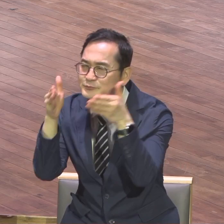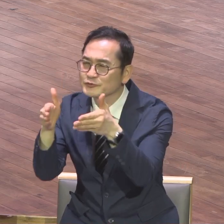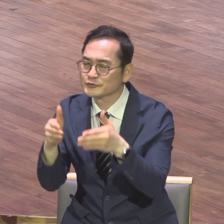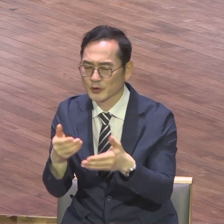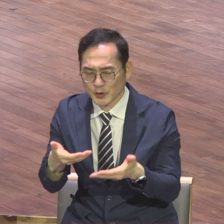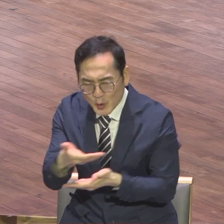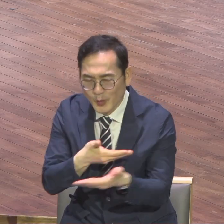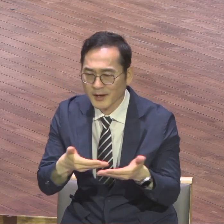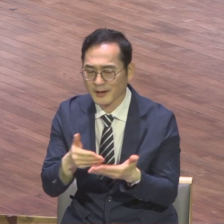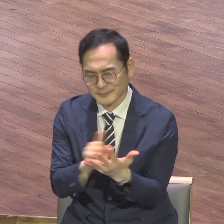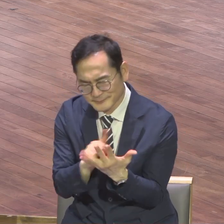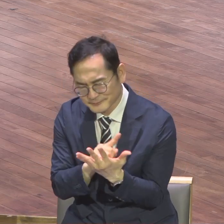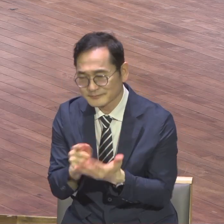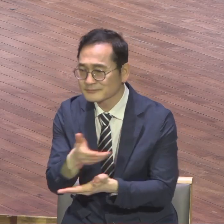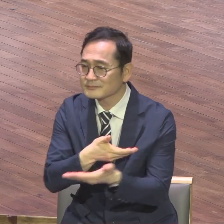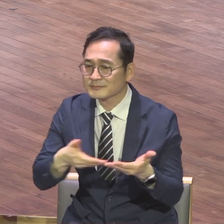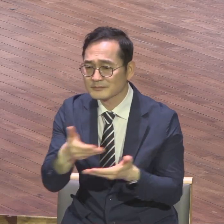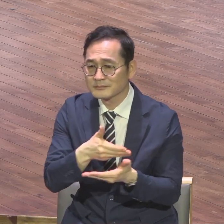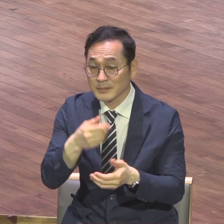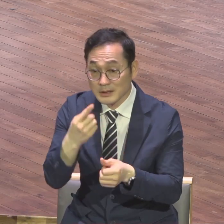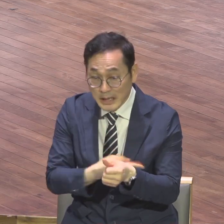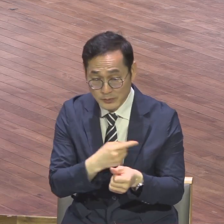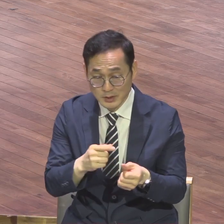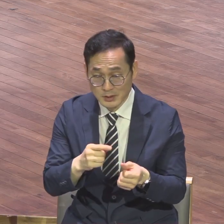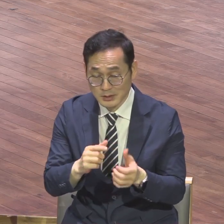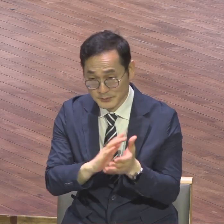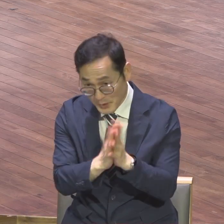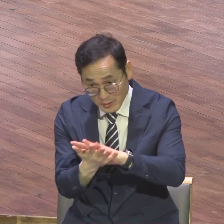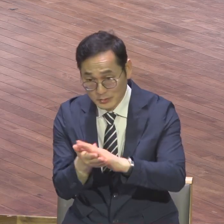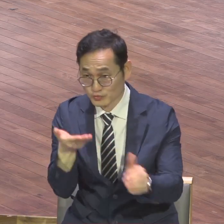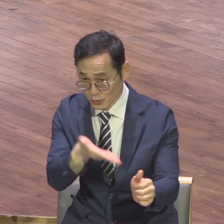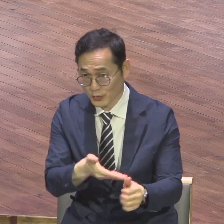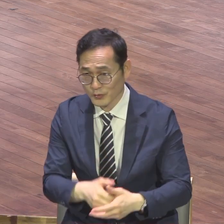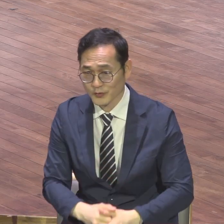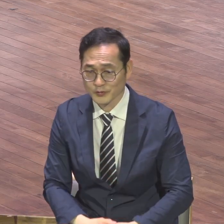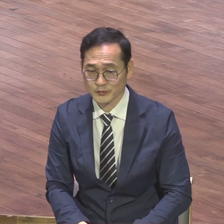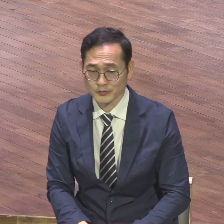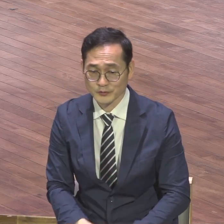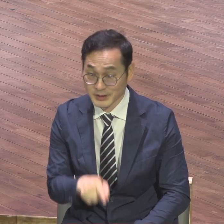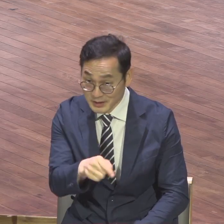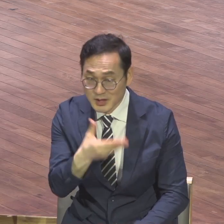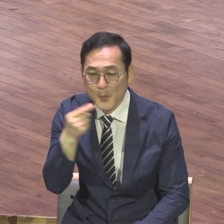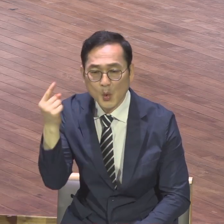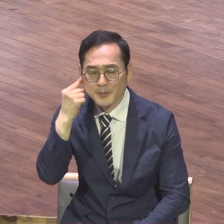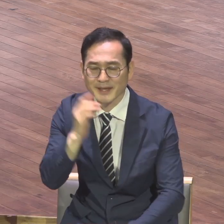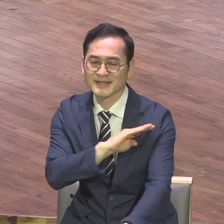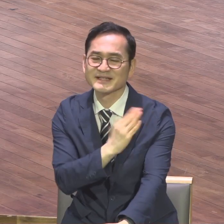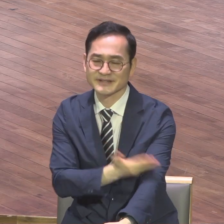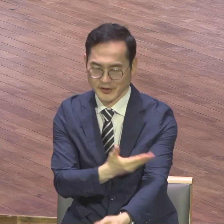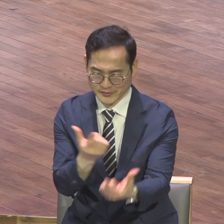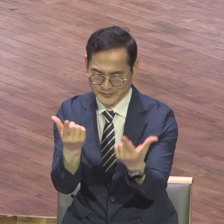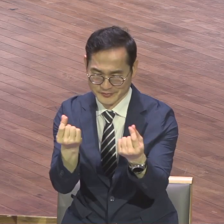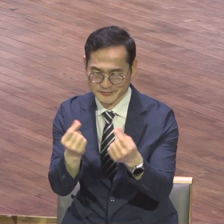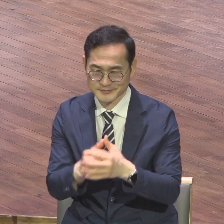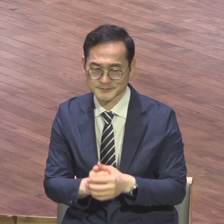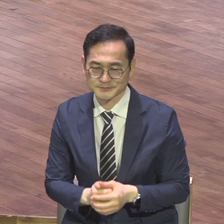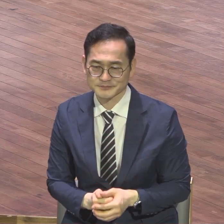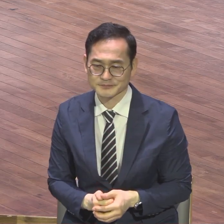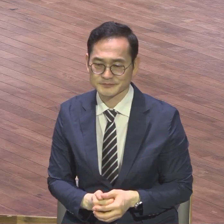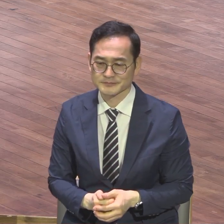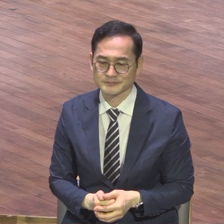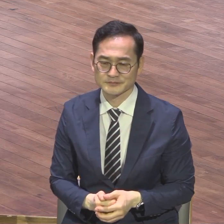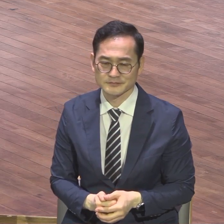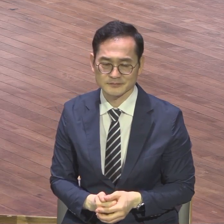치유, 생활 치유 싹 삶을 치유하신다니까. 이게 복음의 능력이라니까요. 지금 우리가 펼쳐나가고